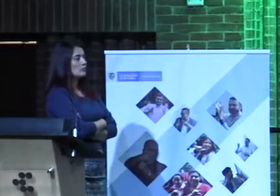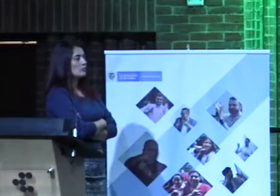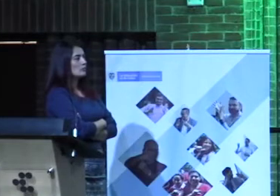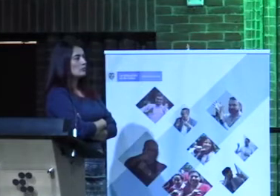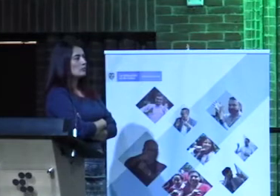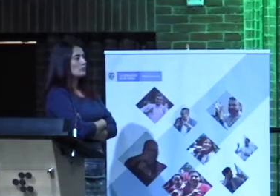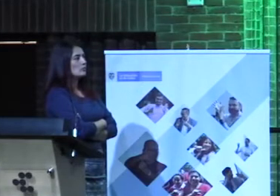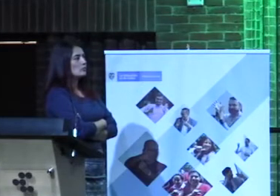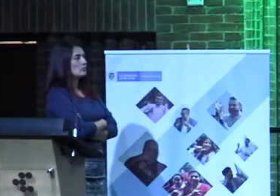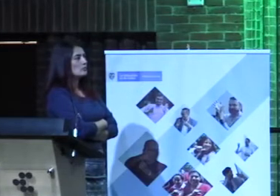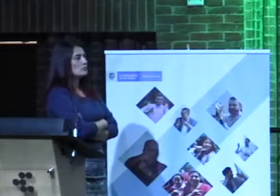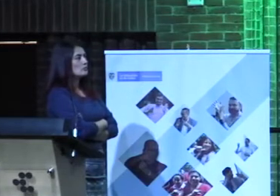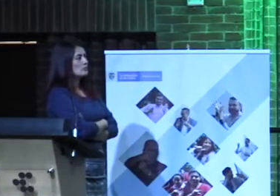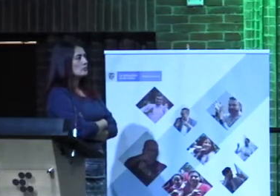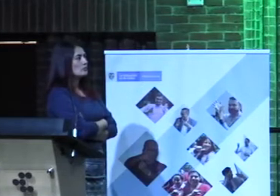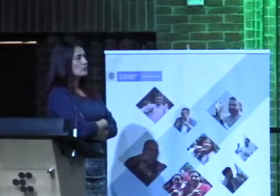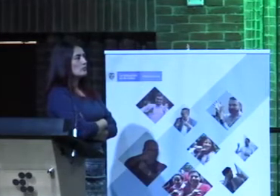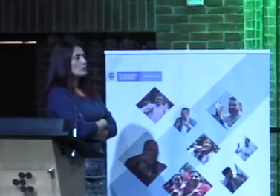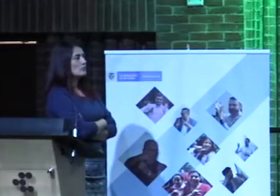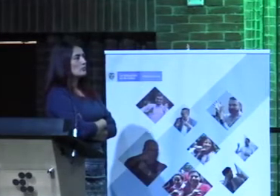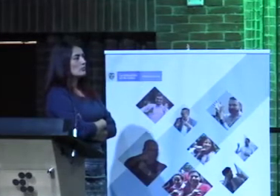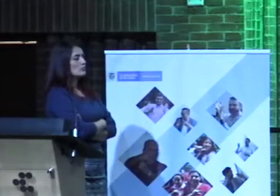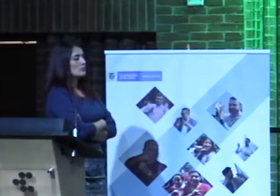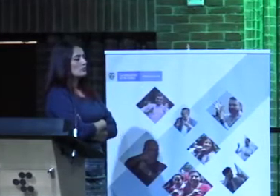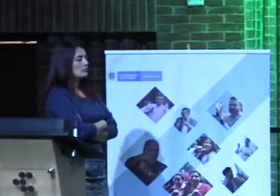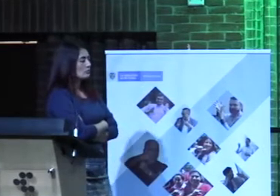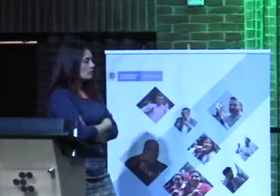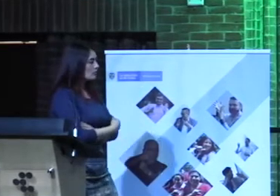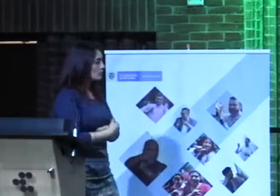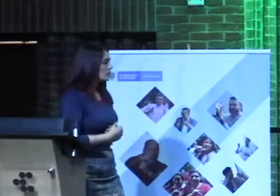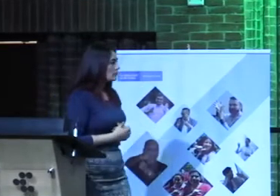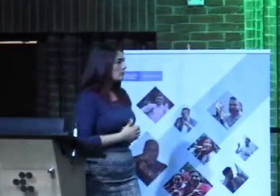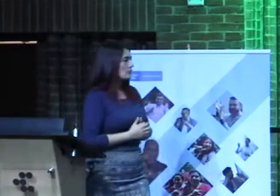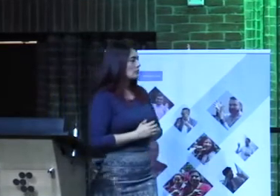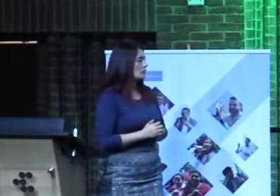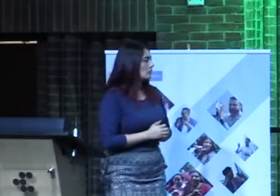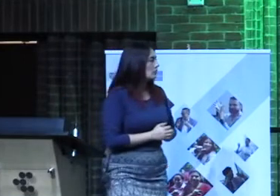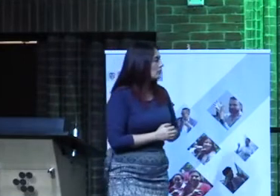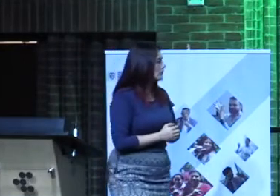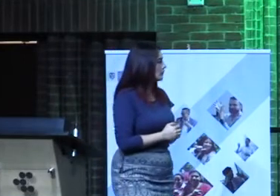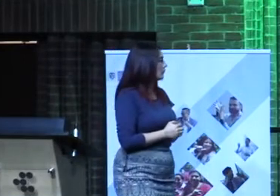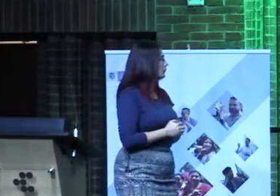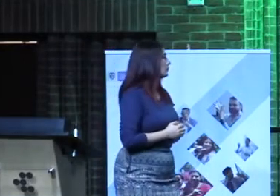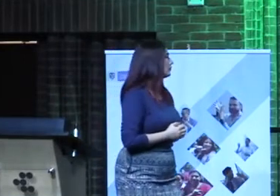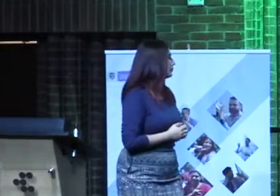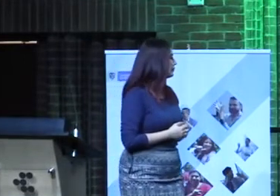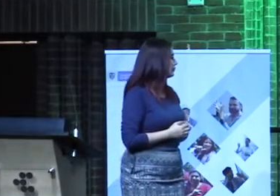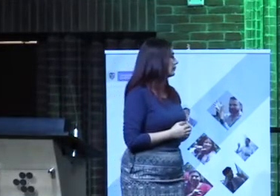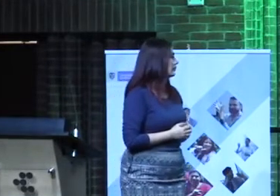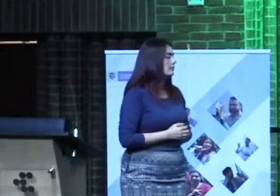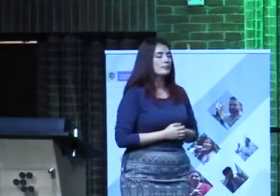fue muy valioso, porque poco a poco pues se pudo ir construyendo este conocimiento, por ejemplo, en esta chica en particular.